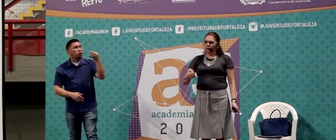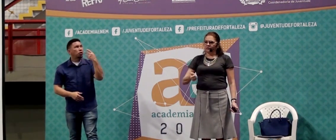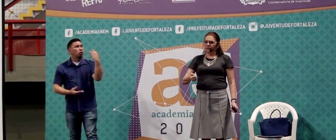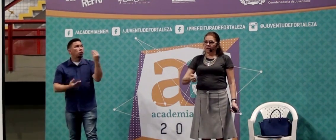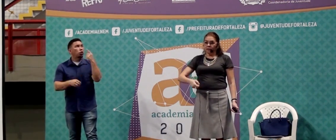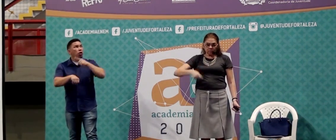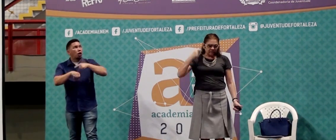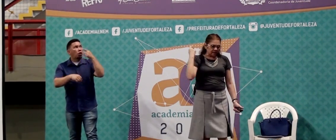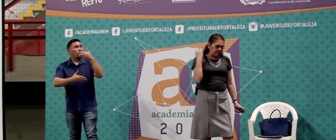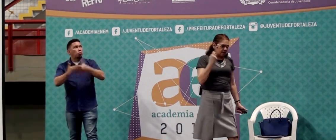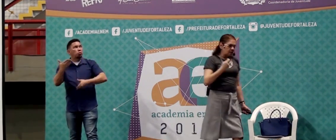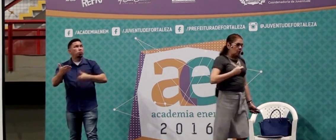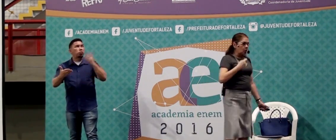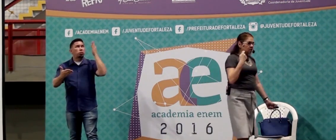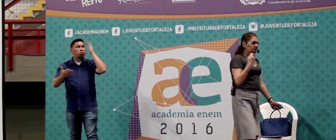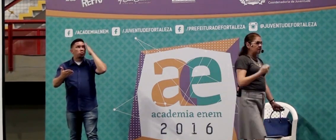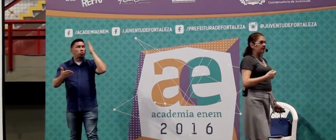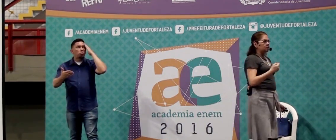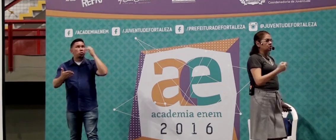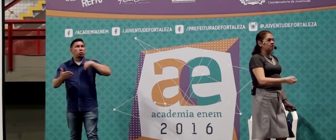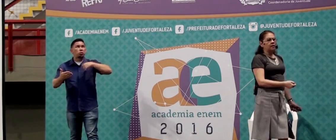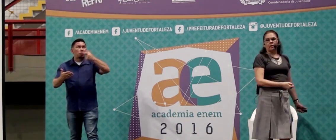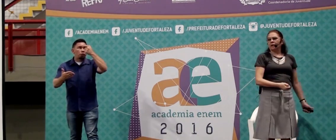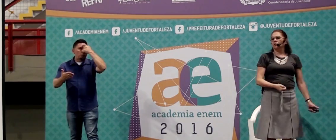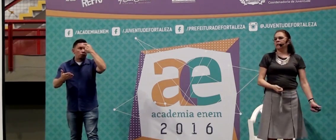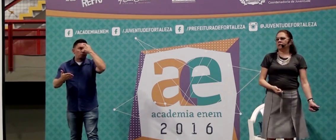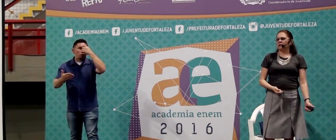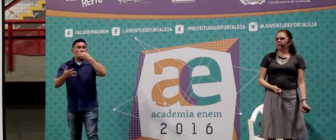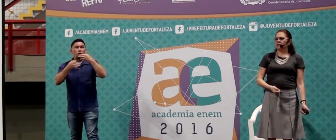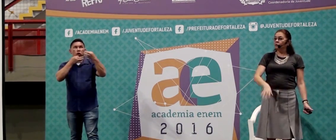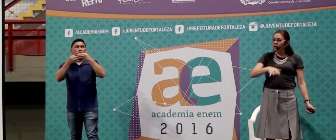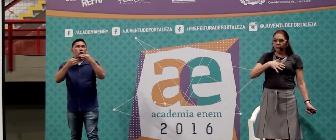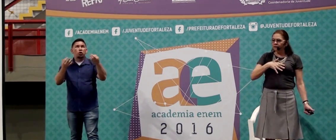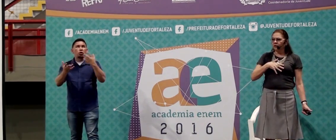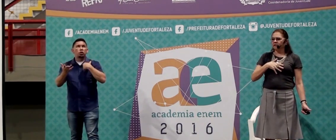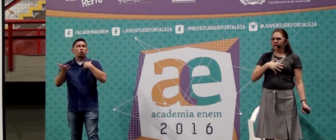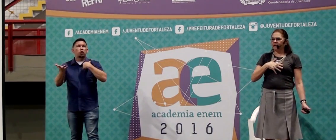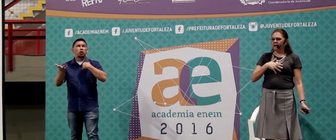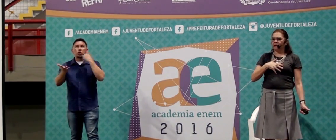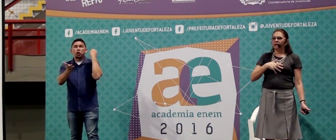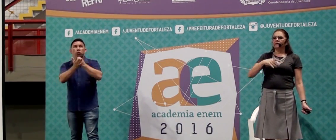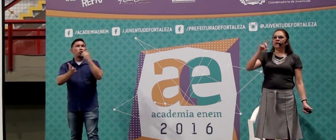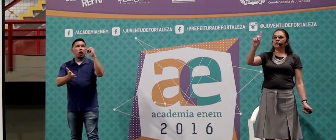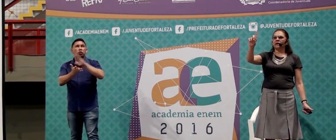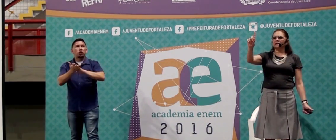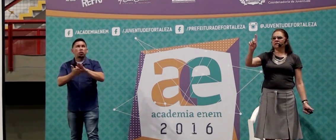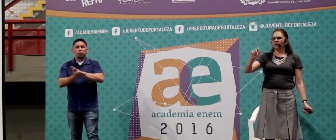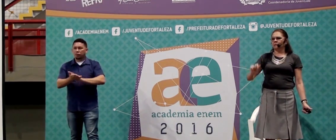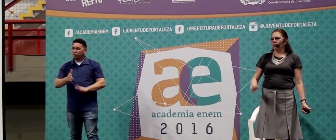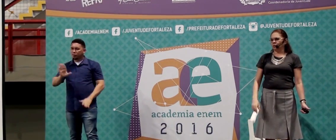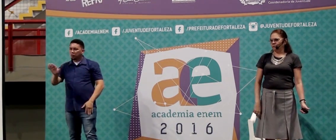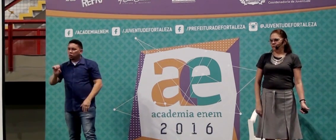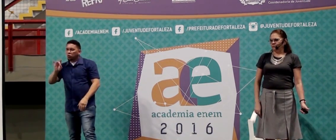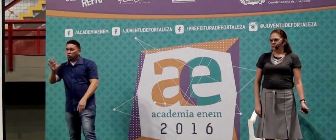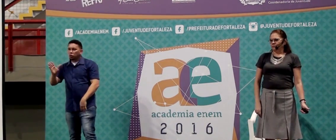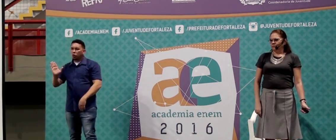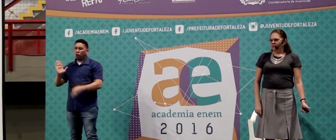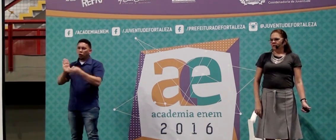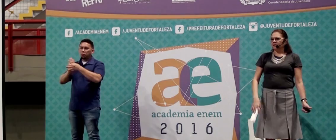da prova eu sair consciente de que eu argumentei, que eu não vou zerar. Dê um